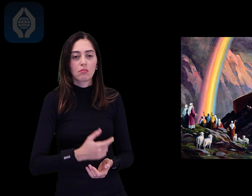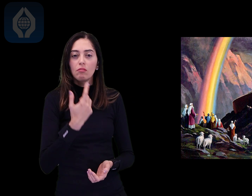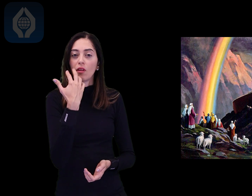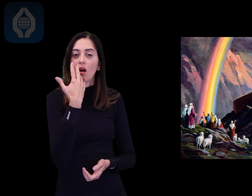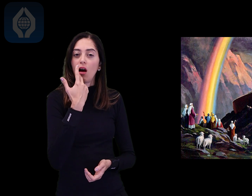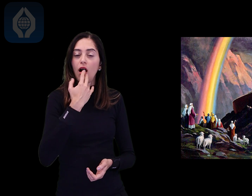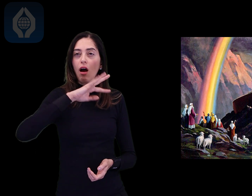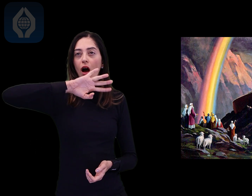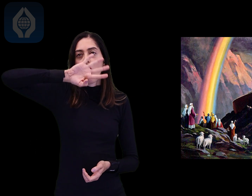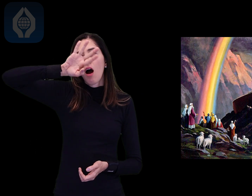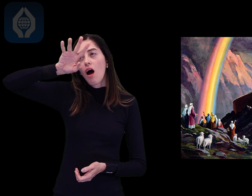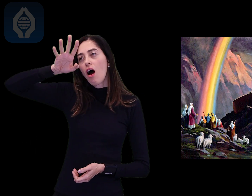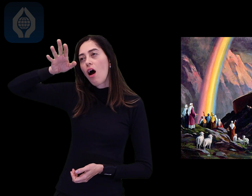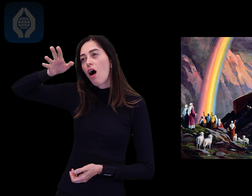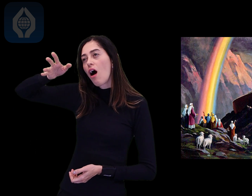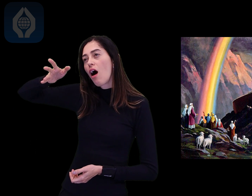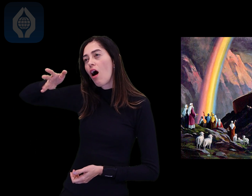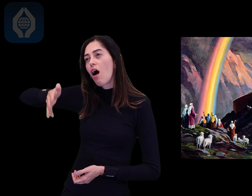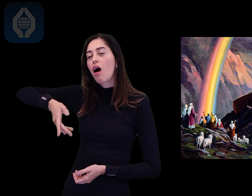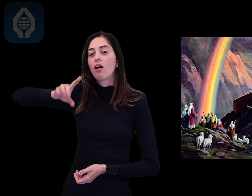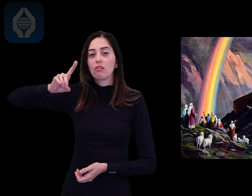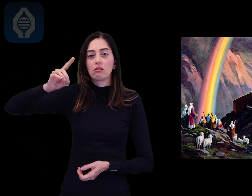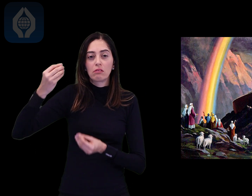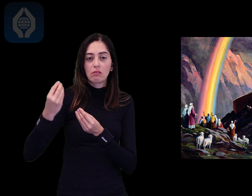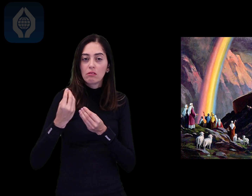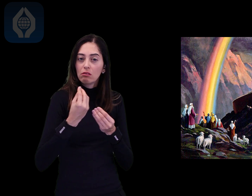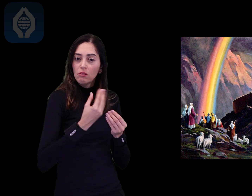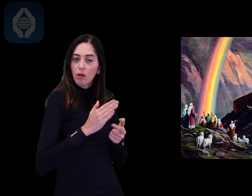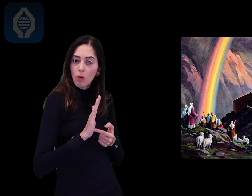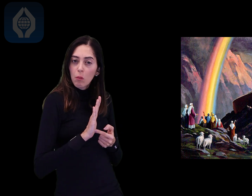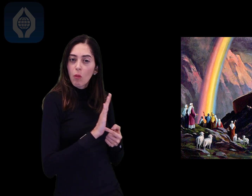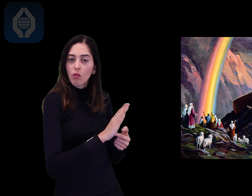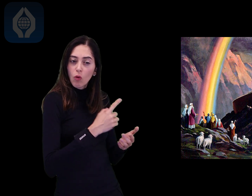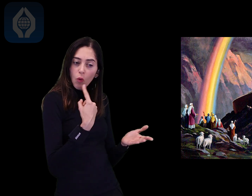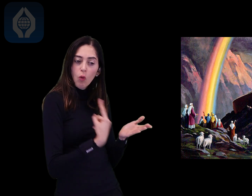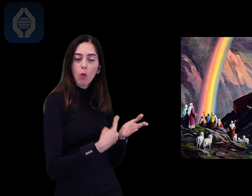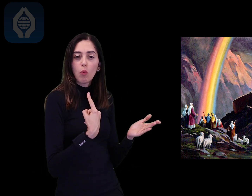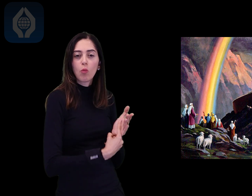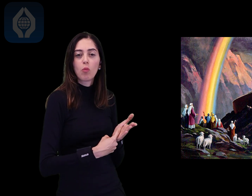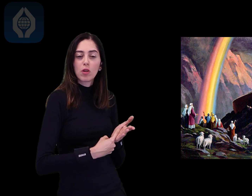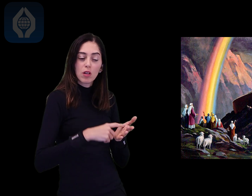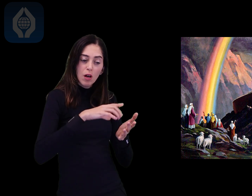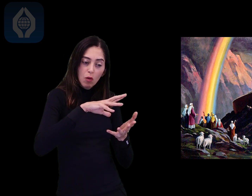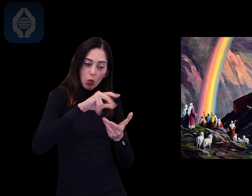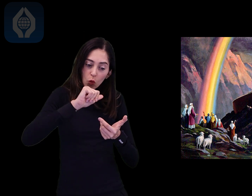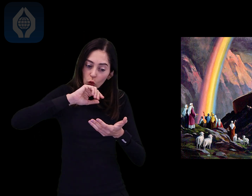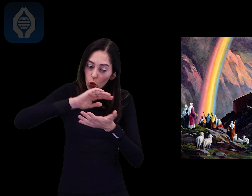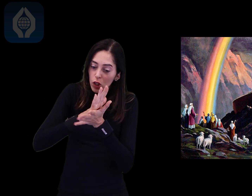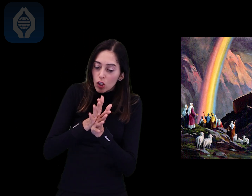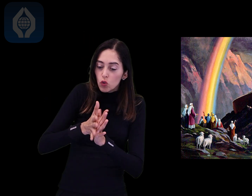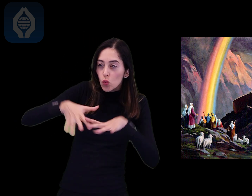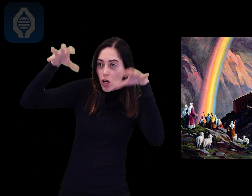como um sinal de Deus para mostrar que ele jamais destruiria a terra de novo através do dilúvio.